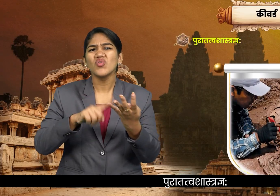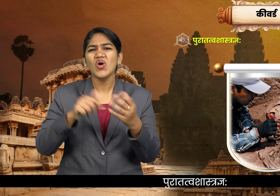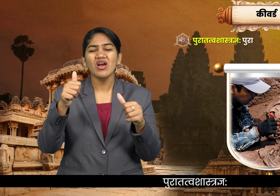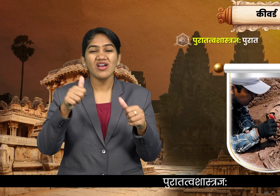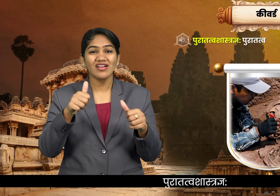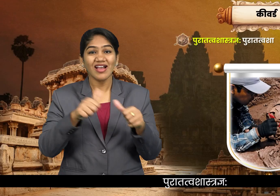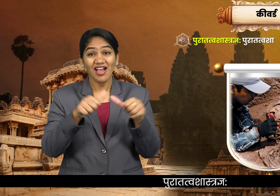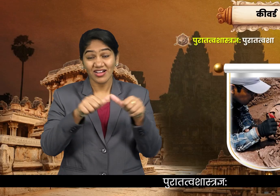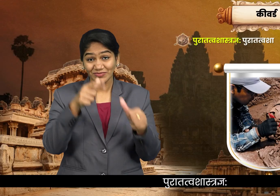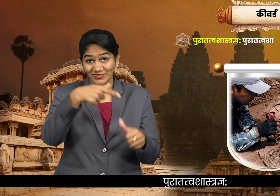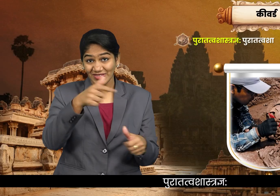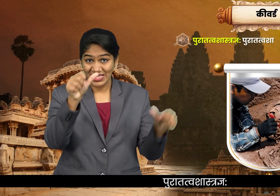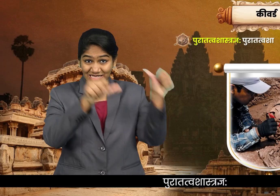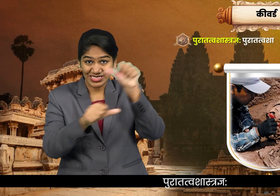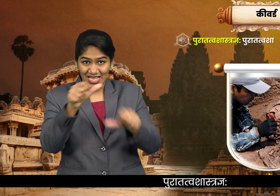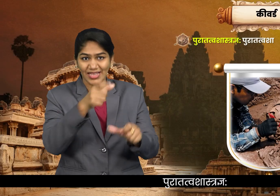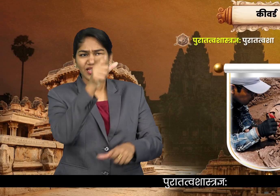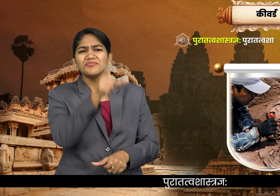पुरातत्वशास्त्रज्ञ.